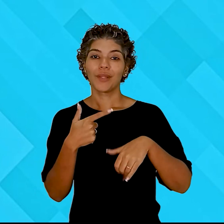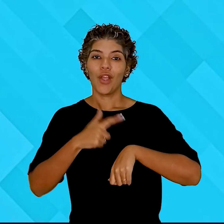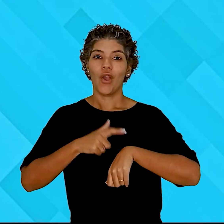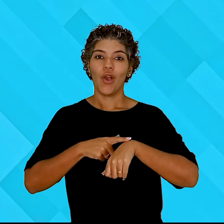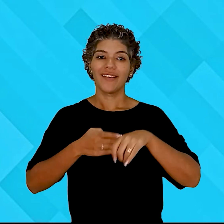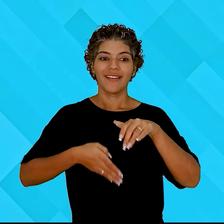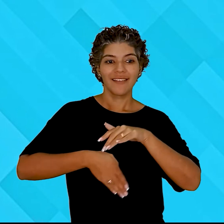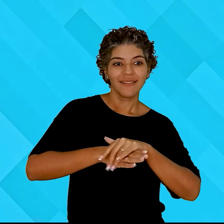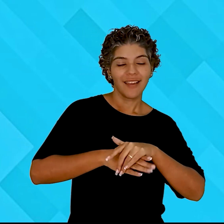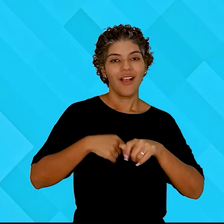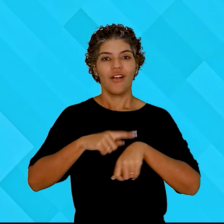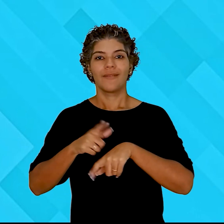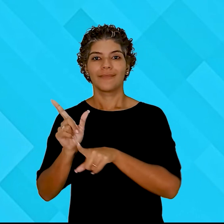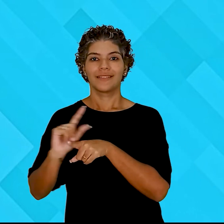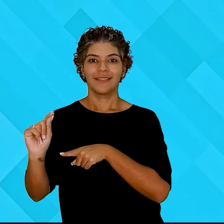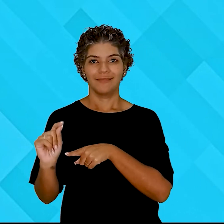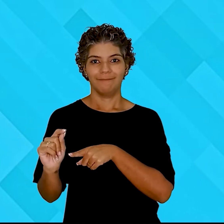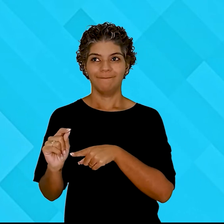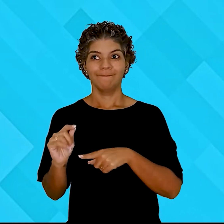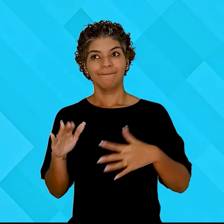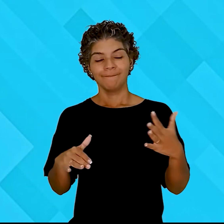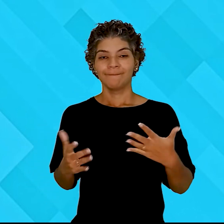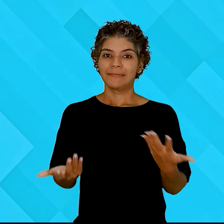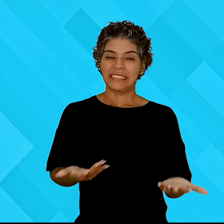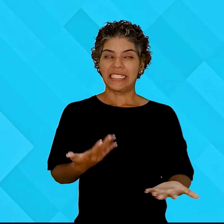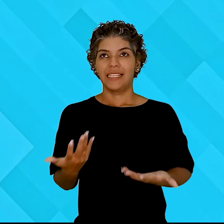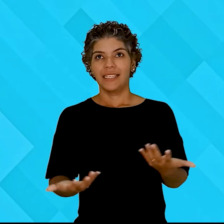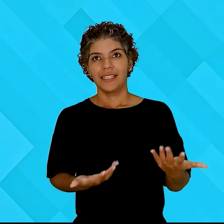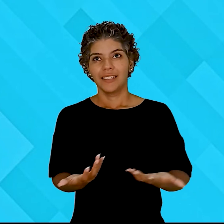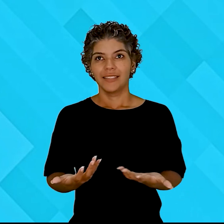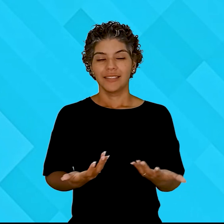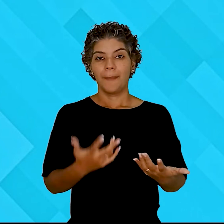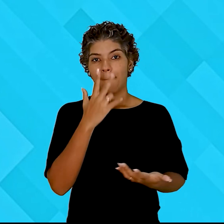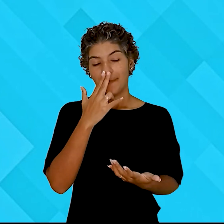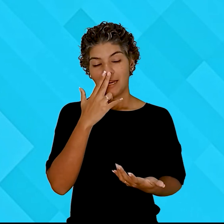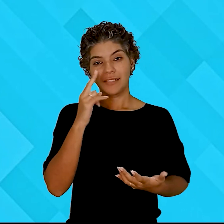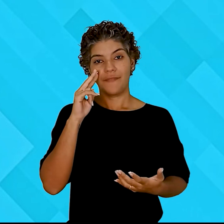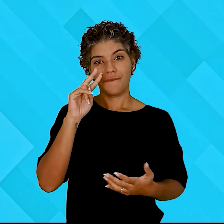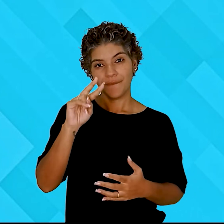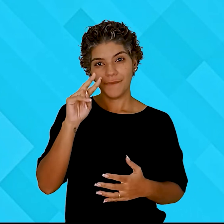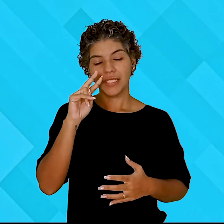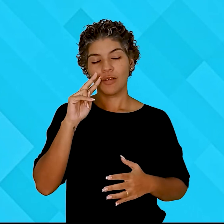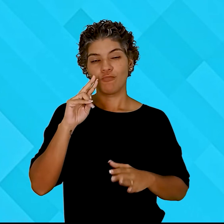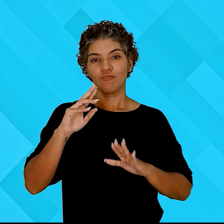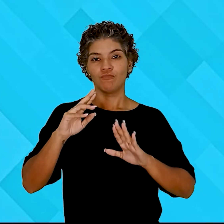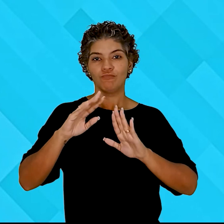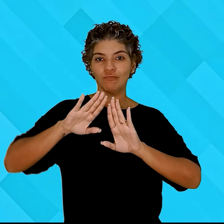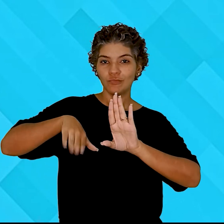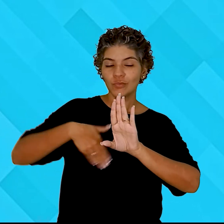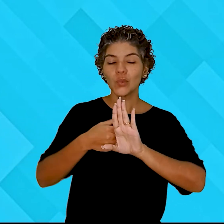Isso é uma visão muito aparente nesses últimos tempos sobre o que é um ser empreendedor, aquele que nunca dorme, aquele que vive